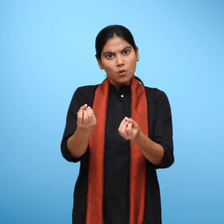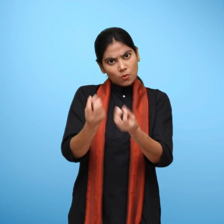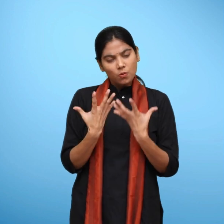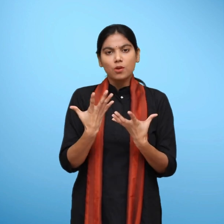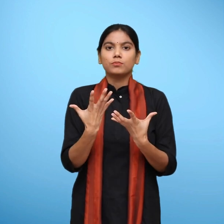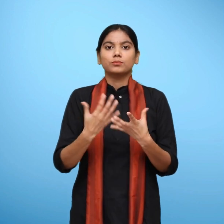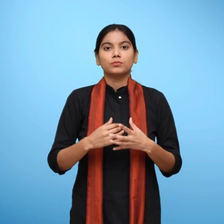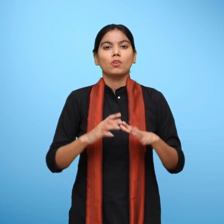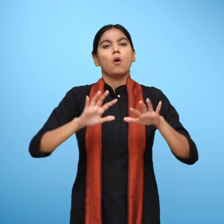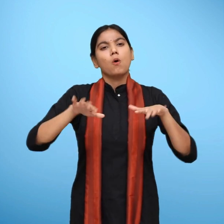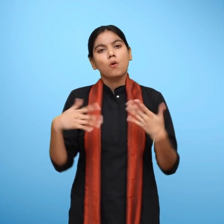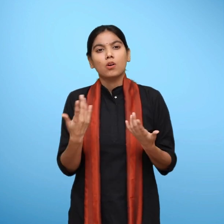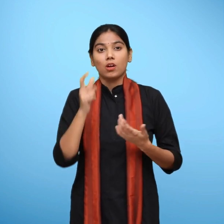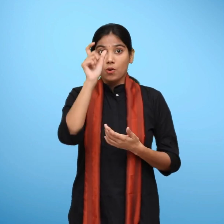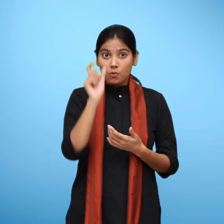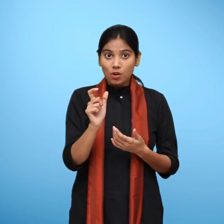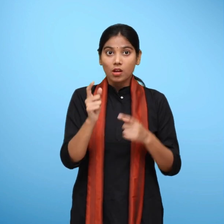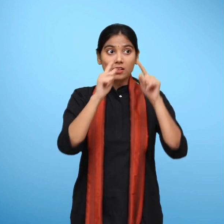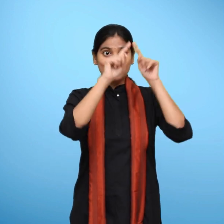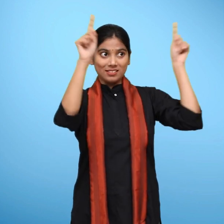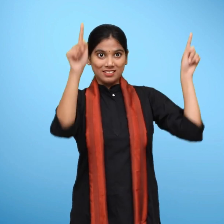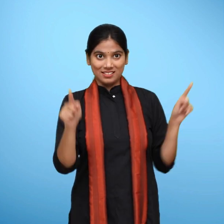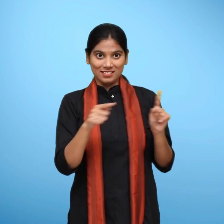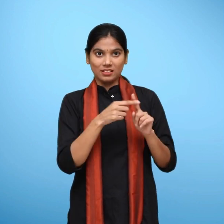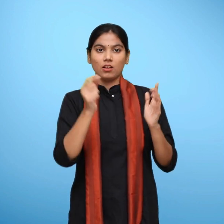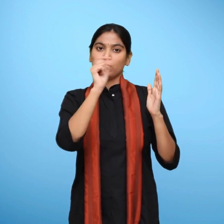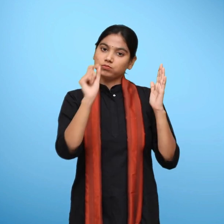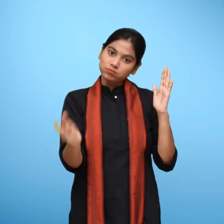हैं उन्हें स्वीकार करें और बोर्ड पर लिखें